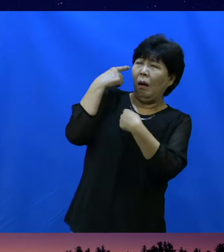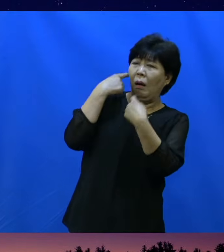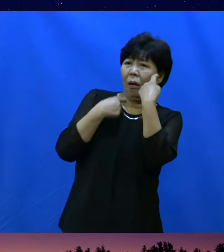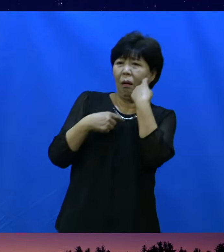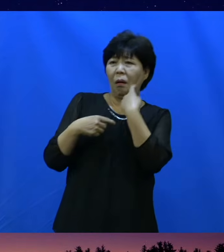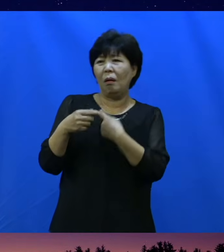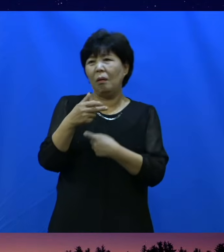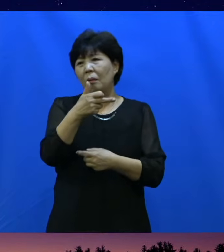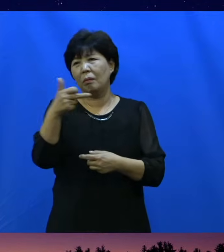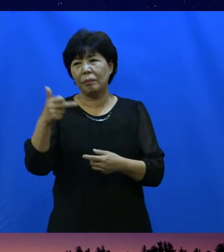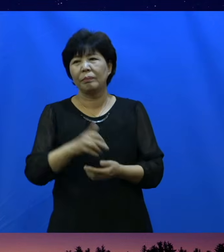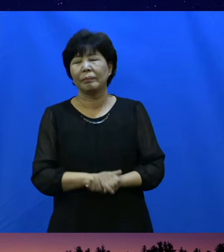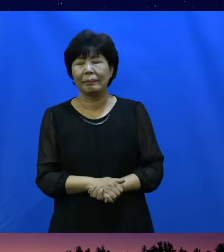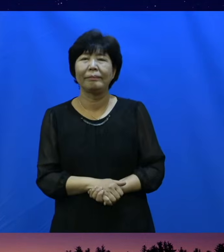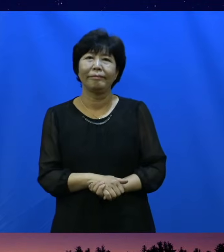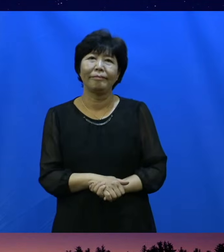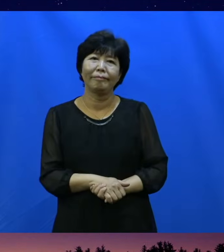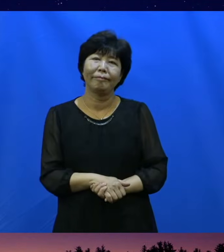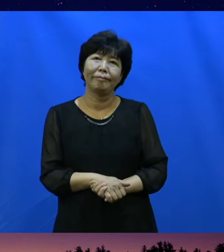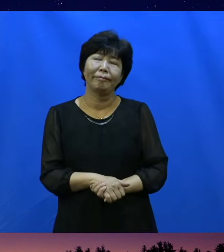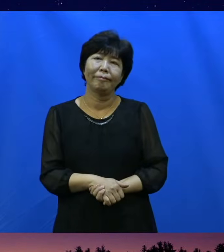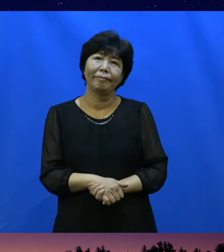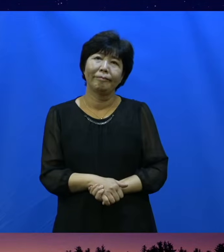치명적인 손상을 입어요.